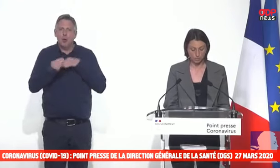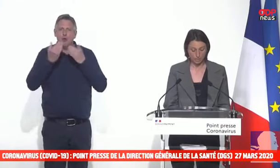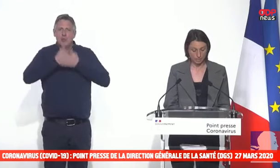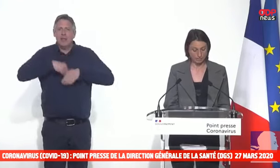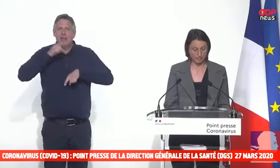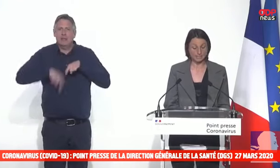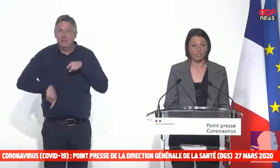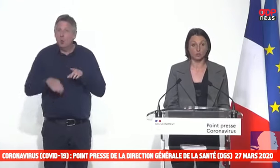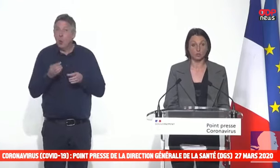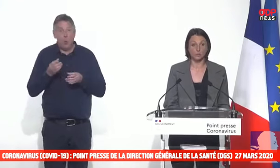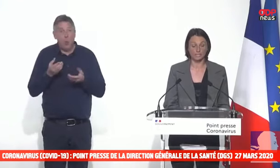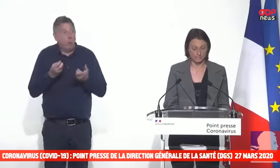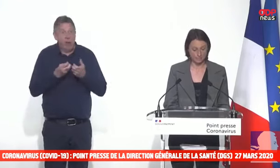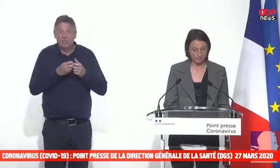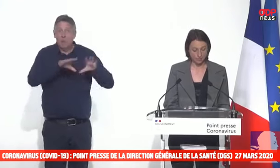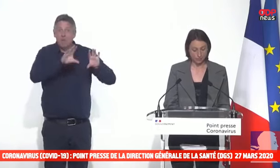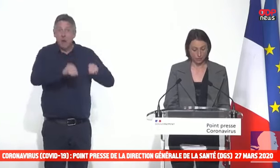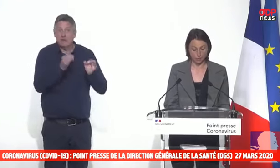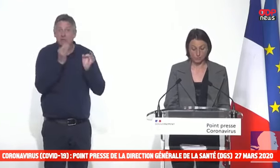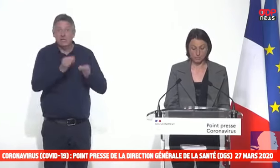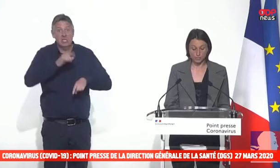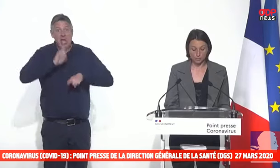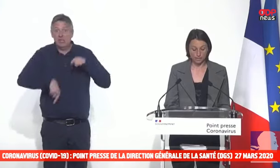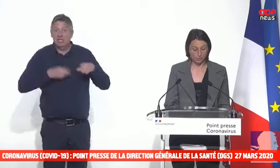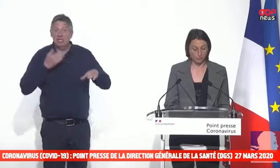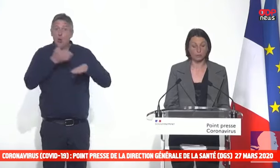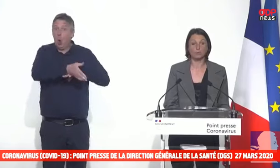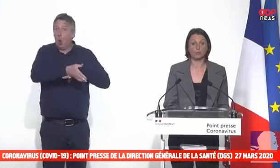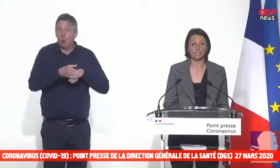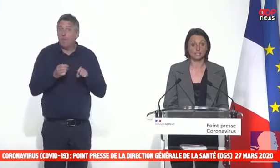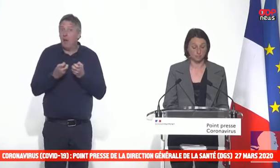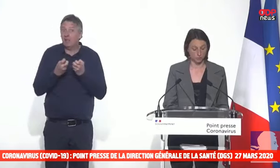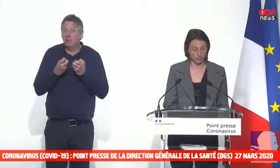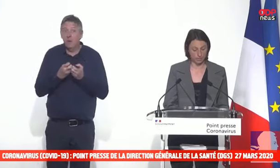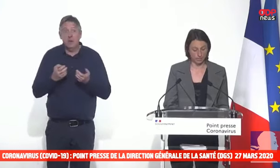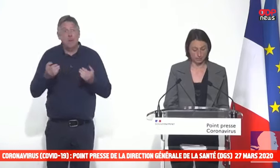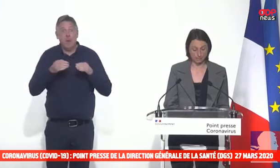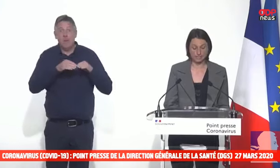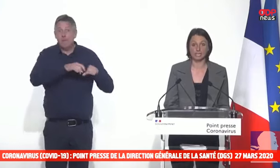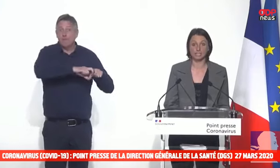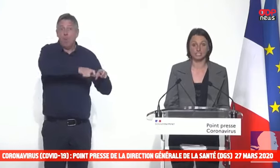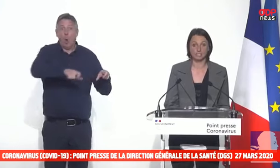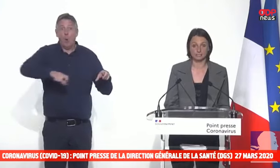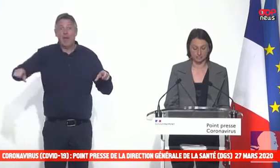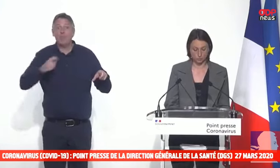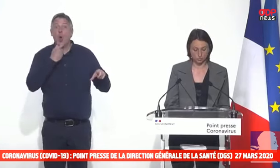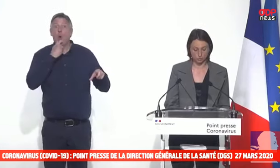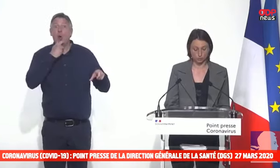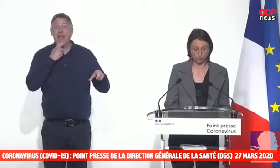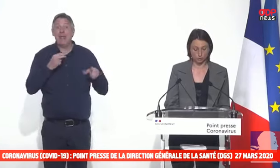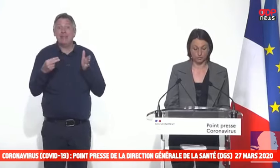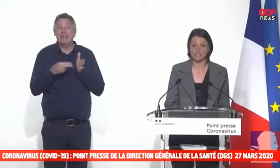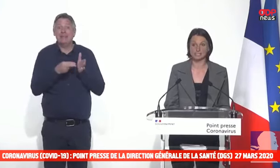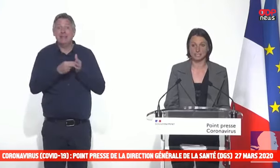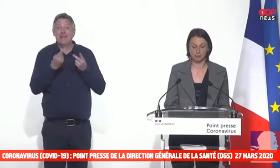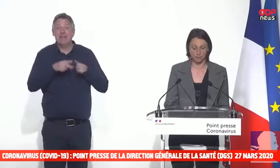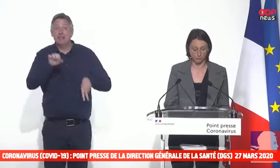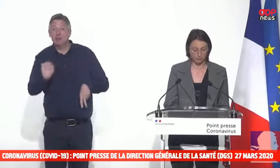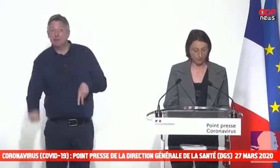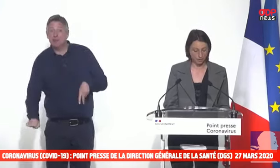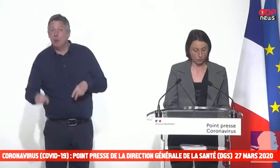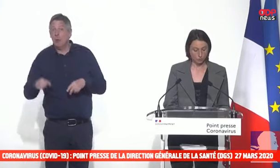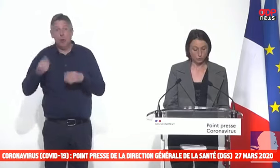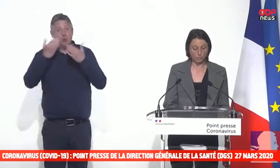d'interdiction d'accès à un endroit précis, comme c'est le cas par exemple pour la promenade des Anglais à Nice qui élargit l'interdiction nocturne décidée